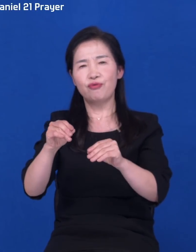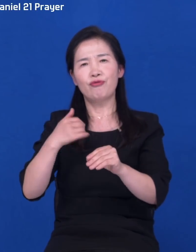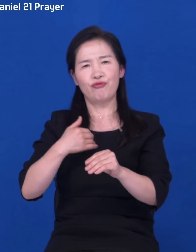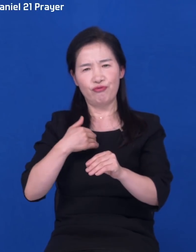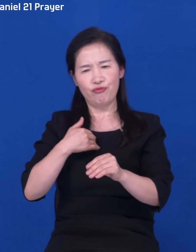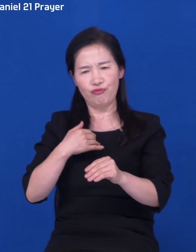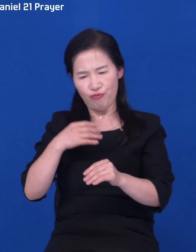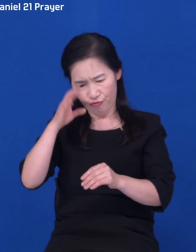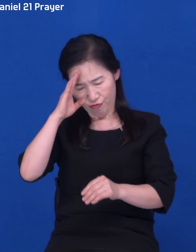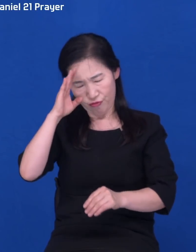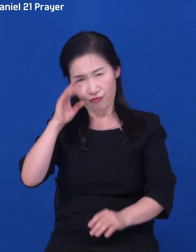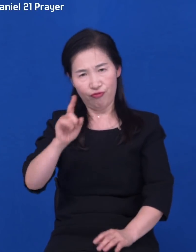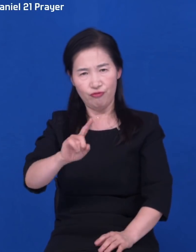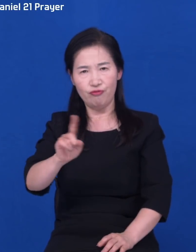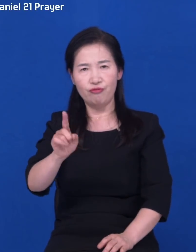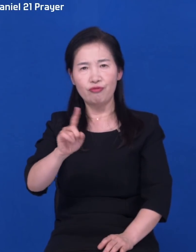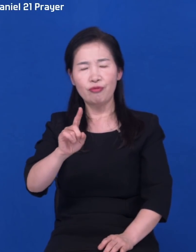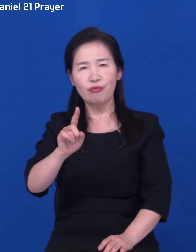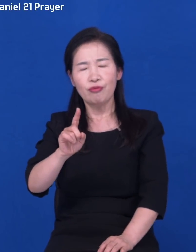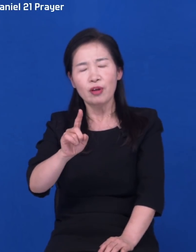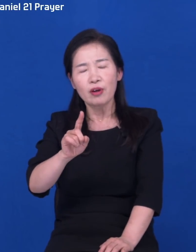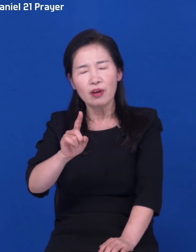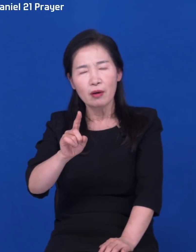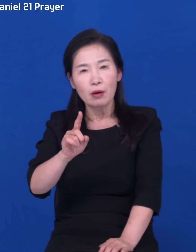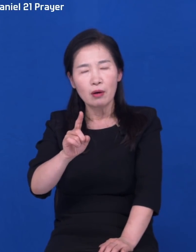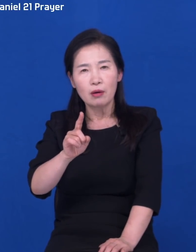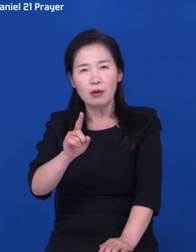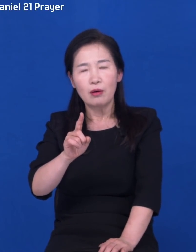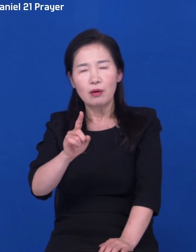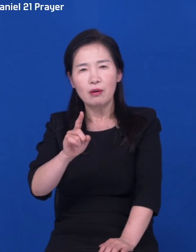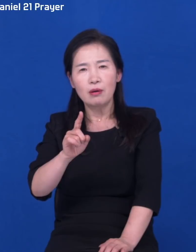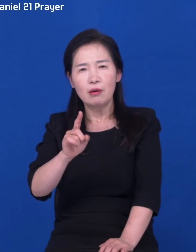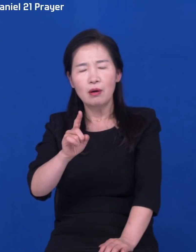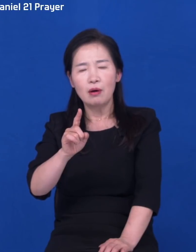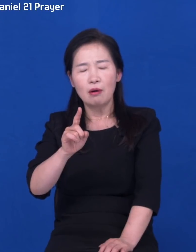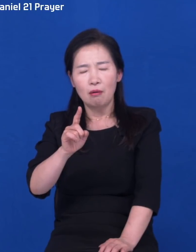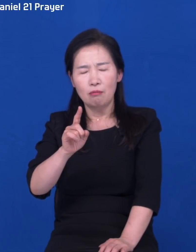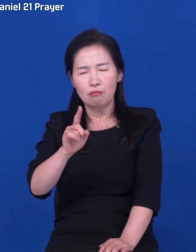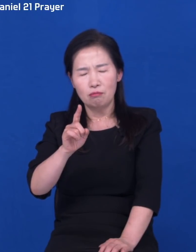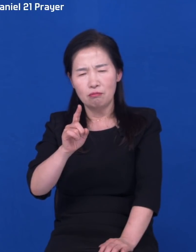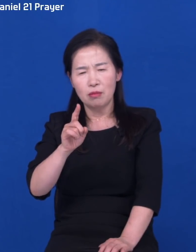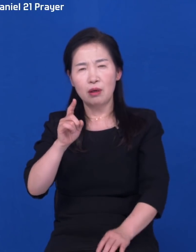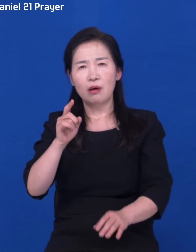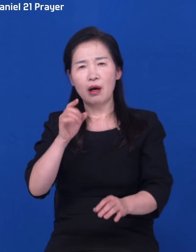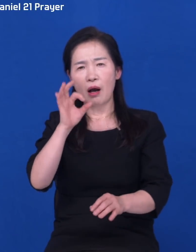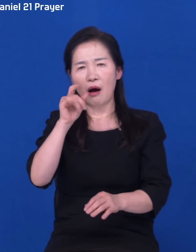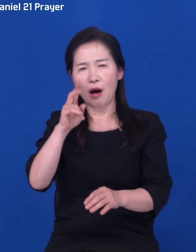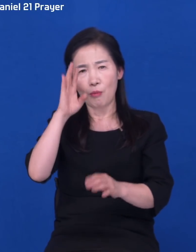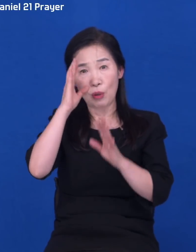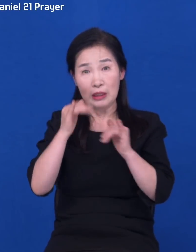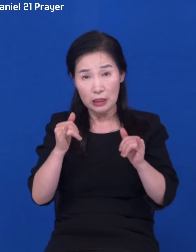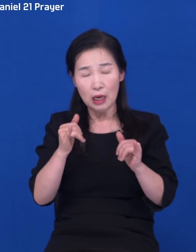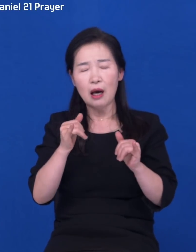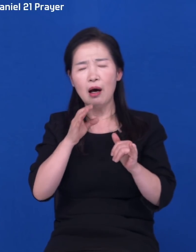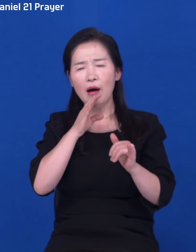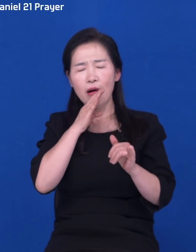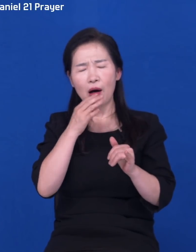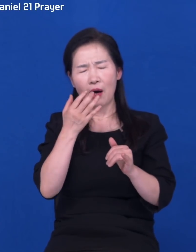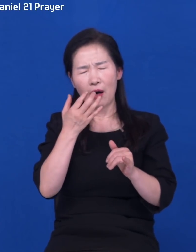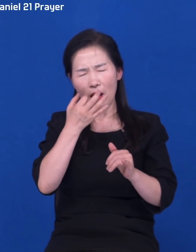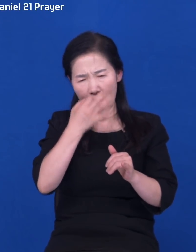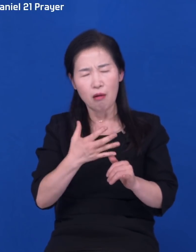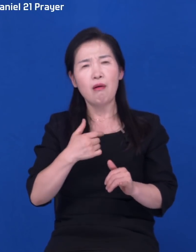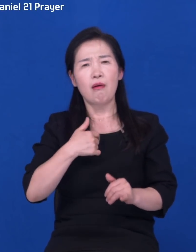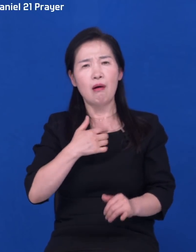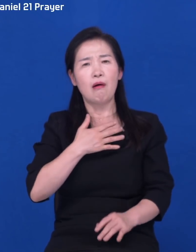넌 나았으니까 그렇지 이렇게 얘기하는데 그 순간 암 환자들의 그 실상 너무 힘든 거 제가 너무 잘 아는데 이